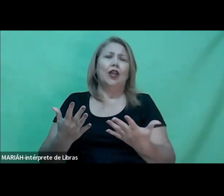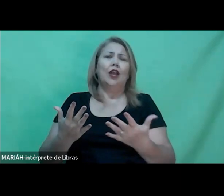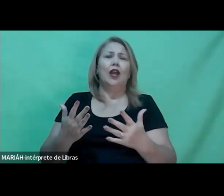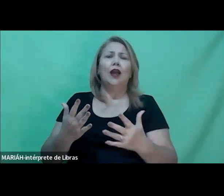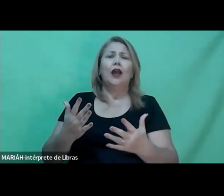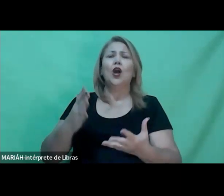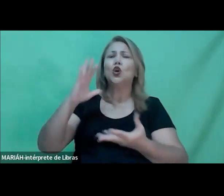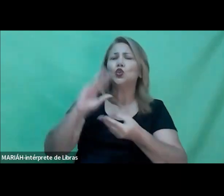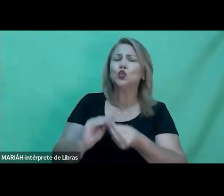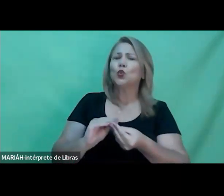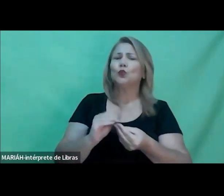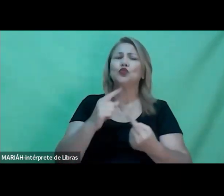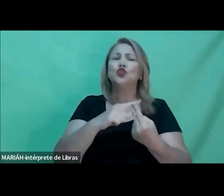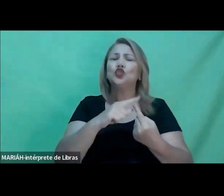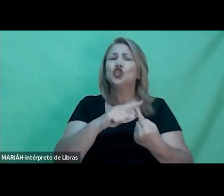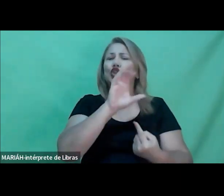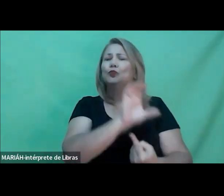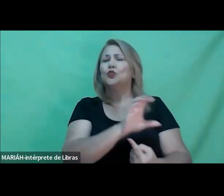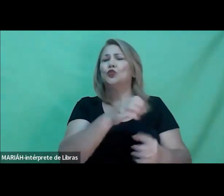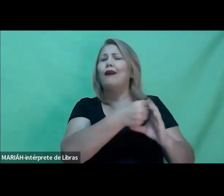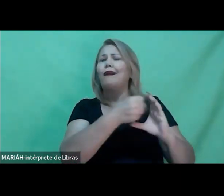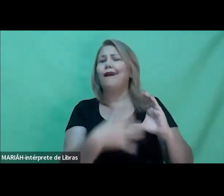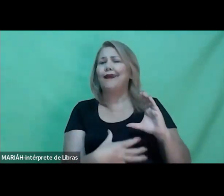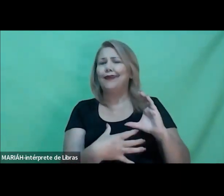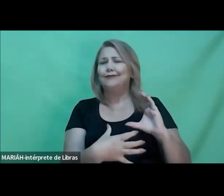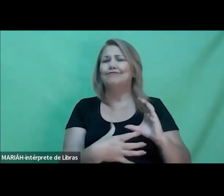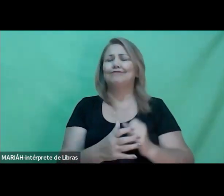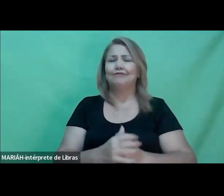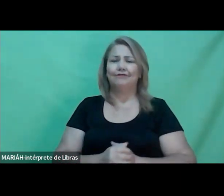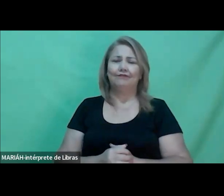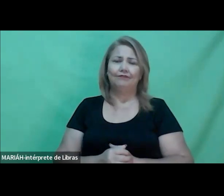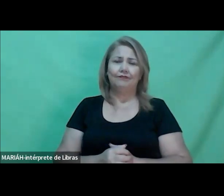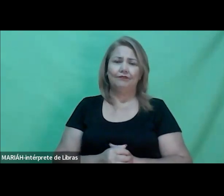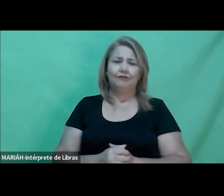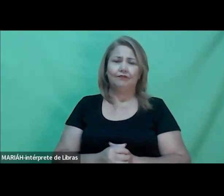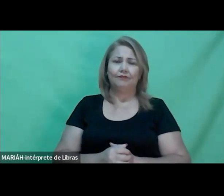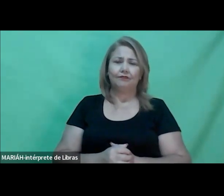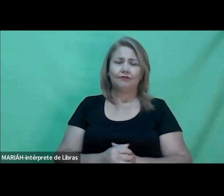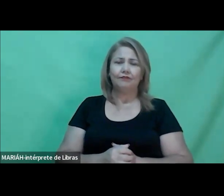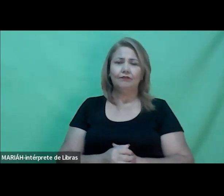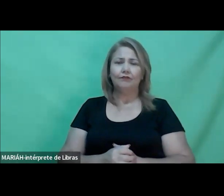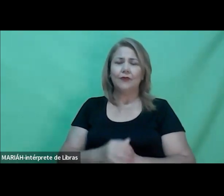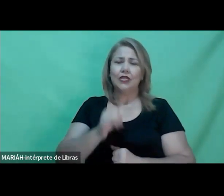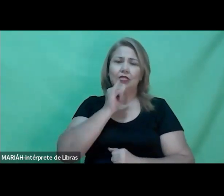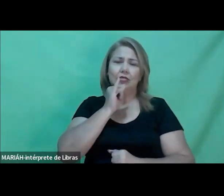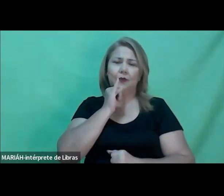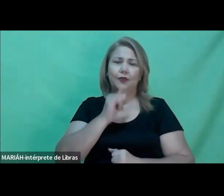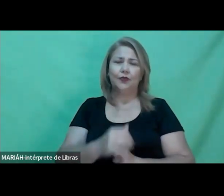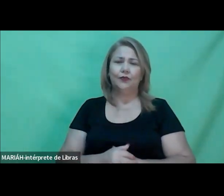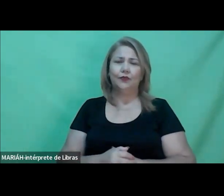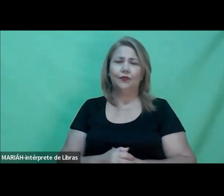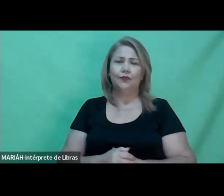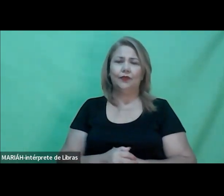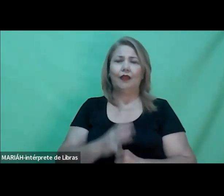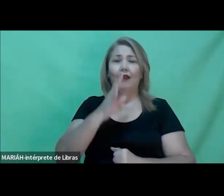personas hay hay muchas otras cosas que se deben tener en cuenta eh Por ejemplo cuando asistimos a un